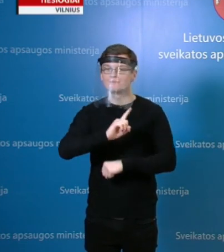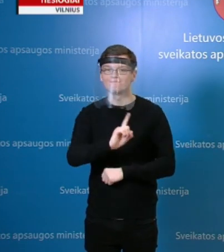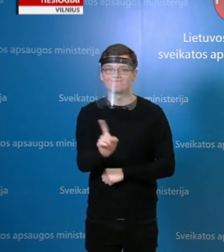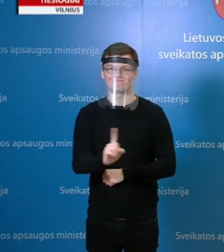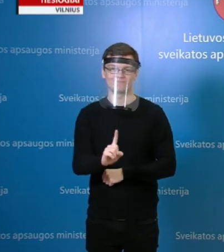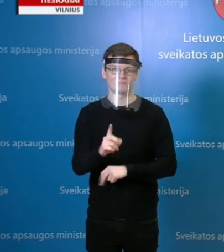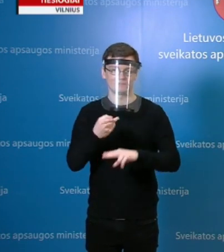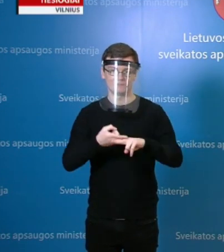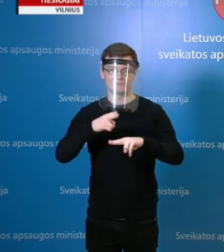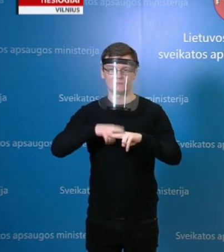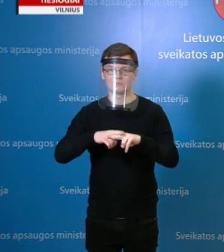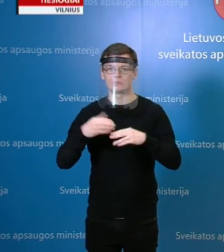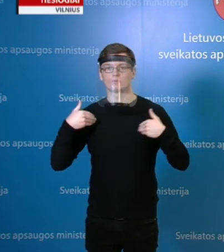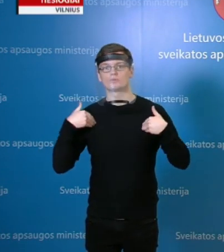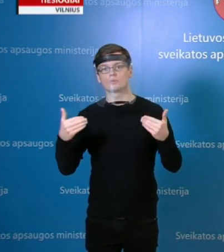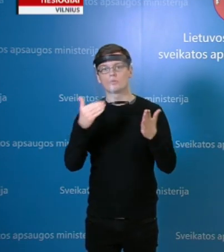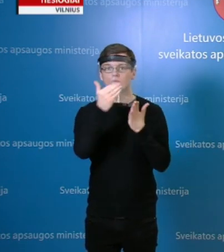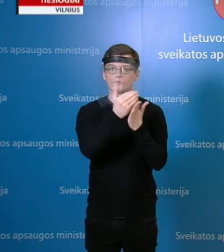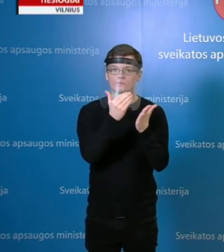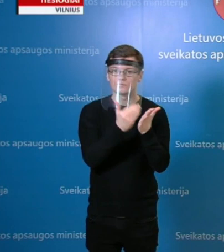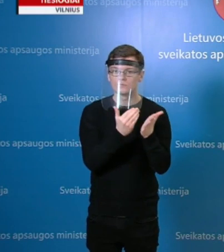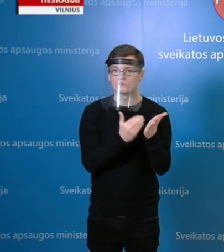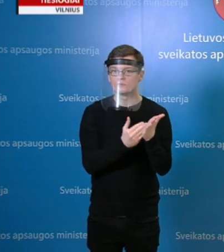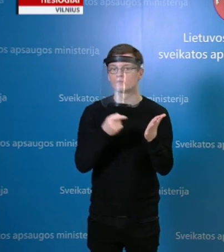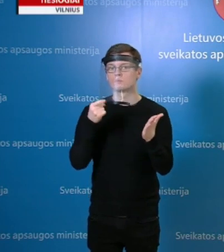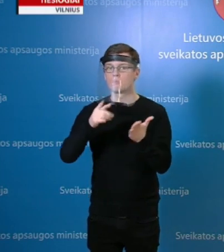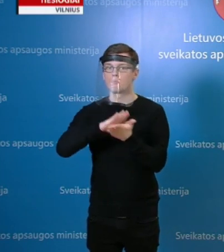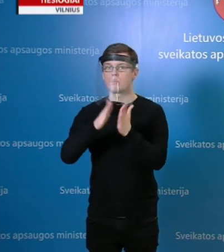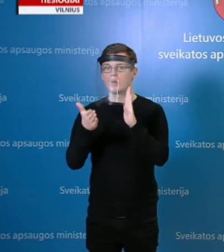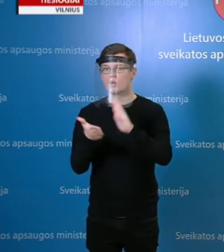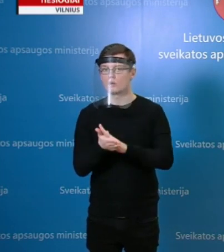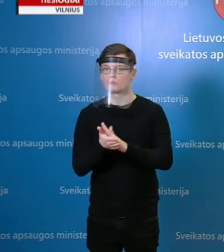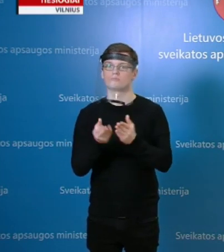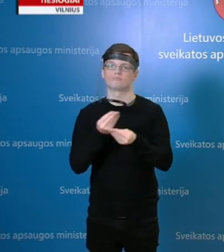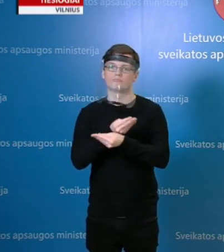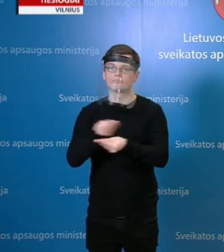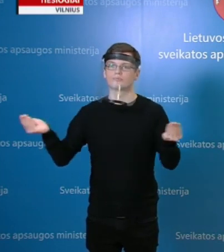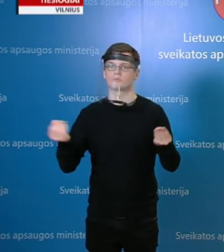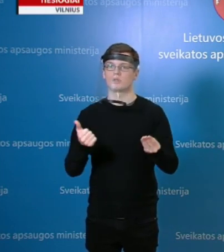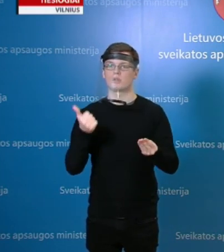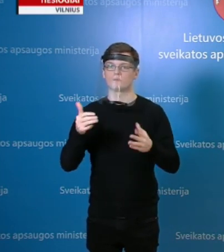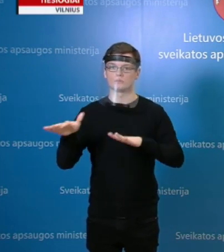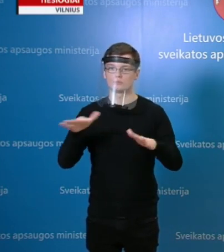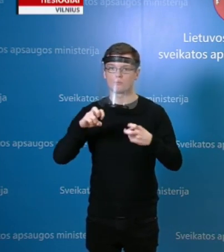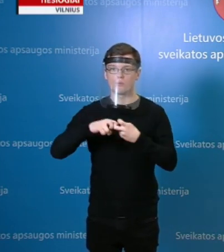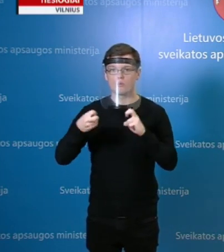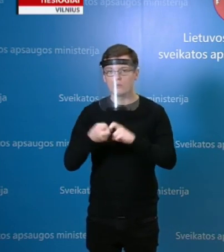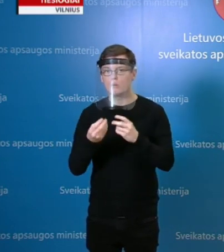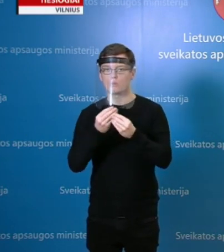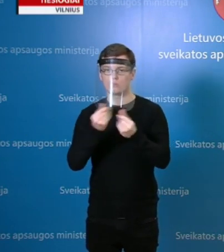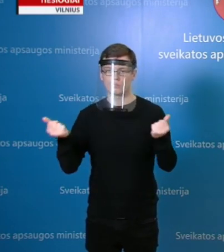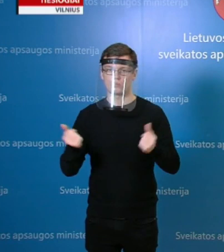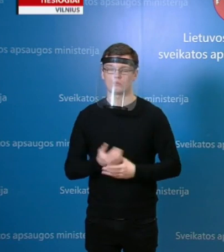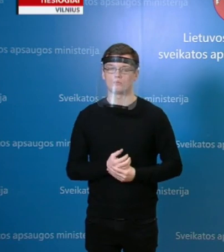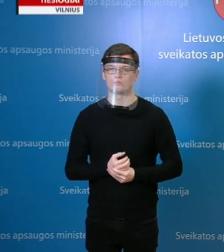ir dėl to tos, kaip ir minėjau, rekomendacijos ir kvotos ir buvo parengtos ir išleistos tam, kad šita situacija išsispręstų. Dar vienas